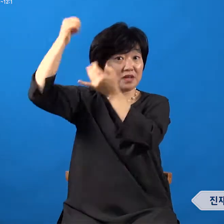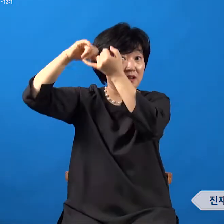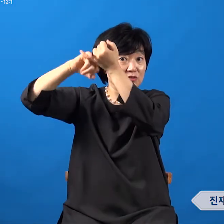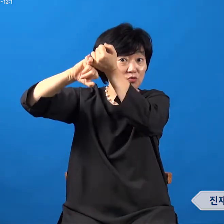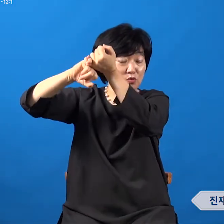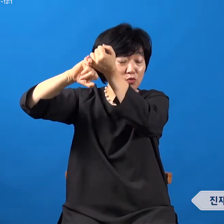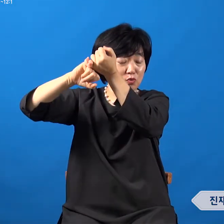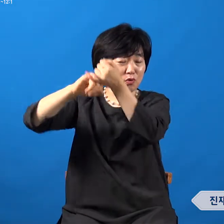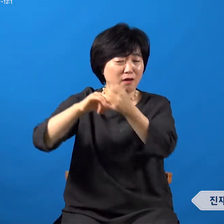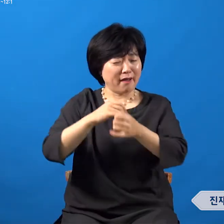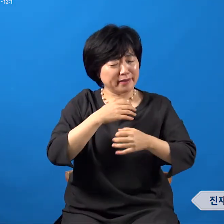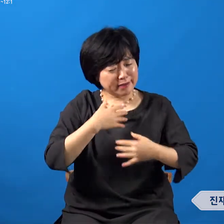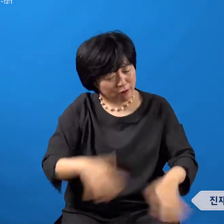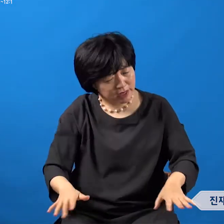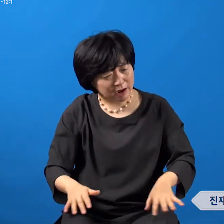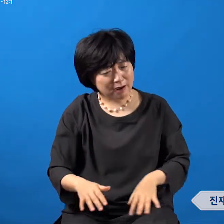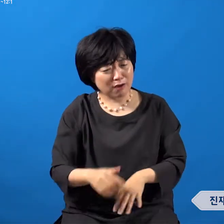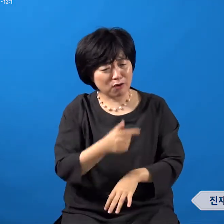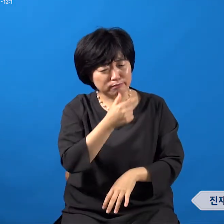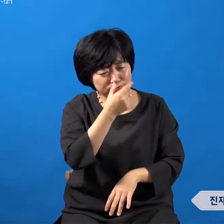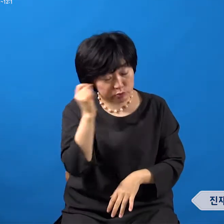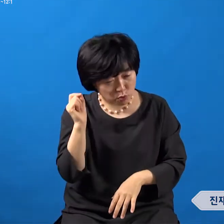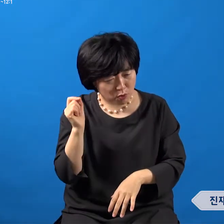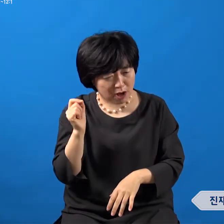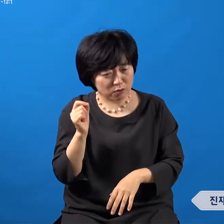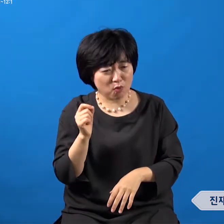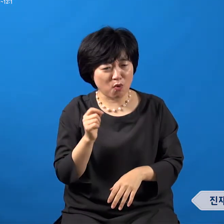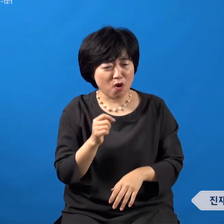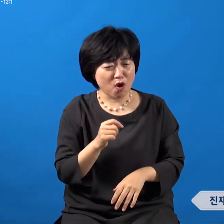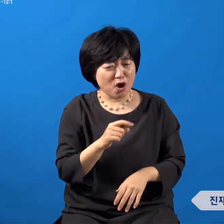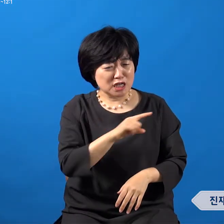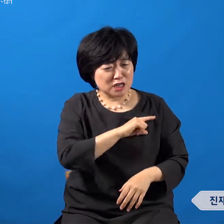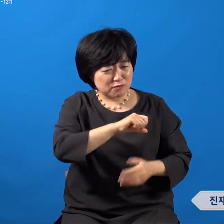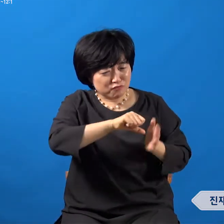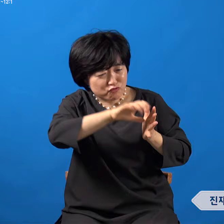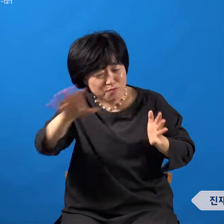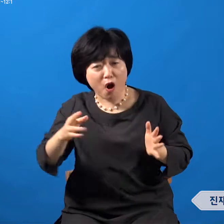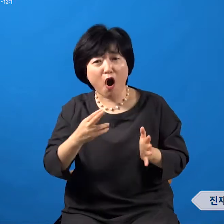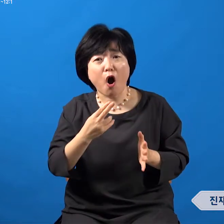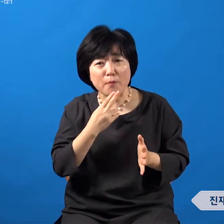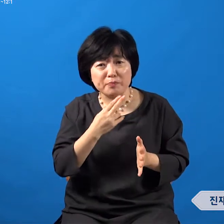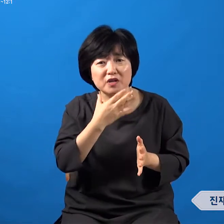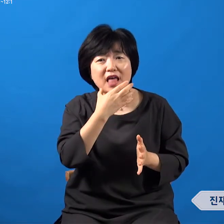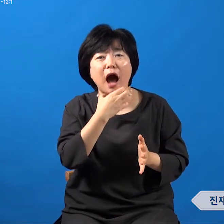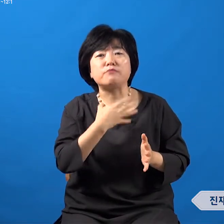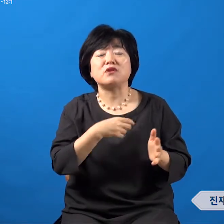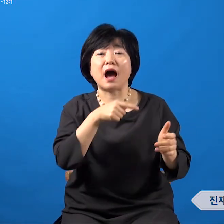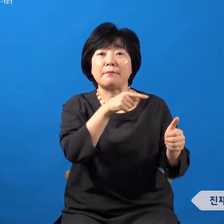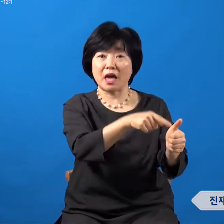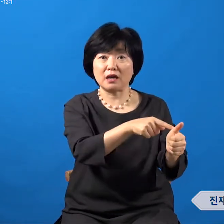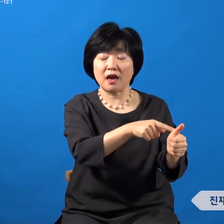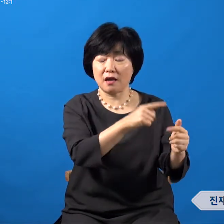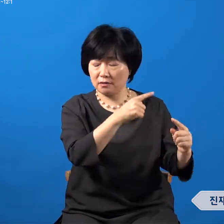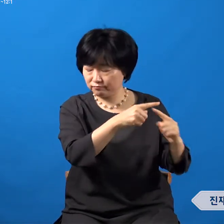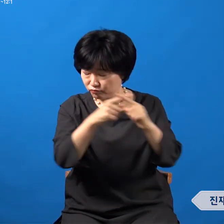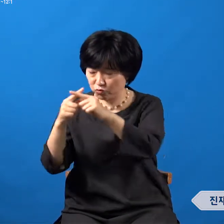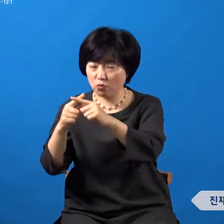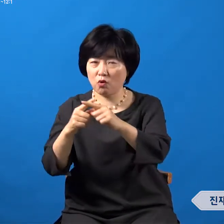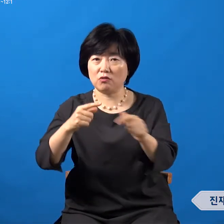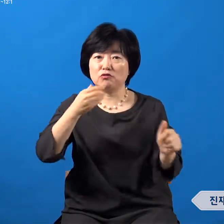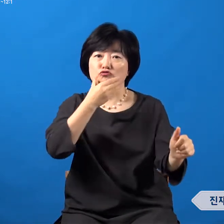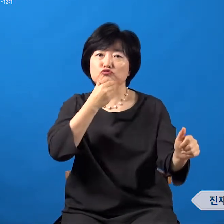정말 연약하고 볼품없고 드러나지 않았던 아브라함을 향하여 하나님